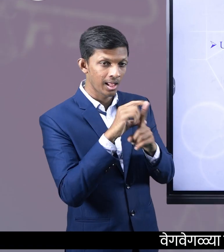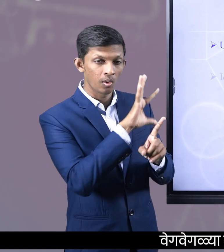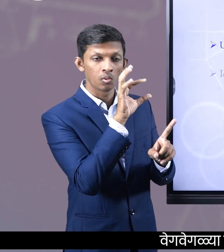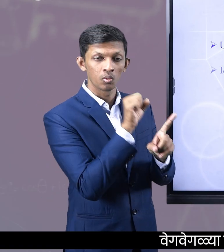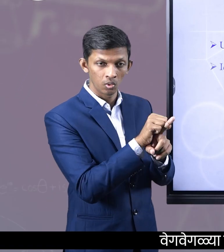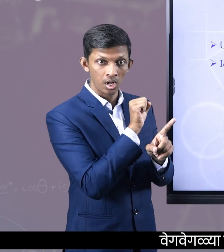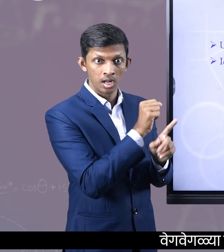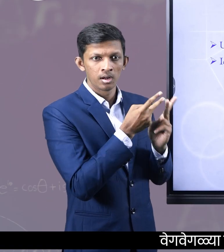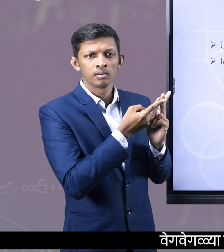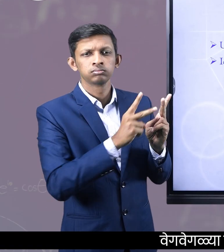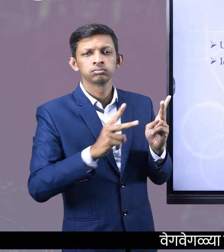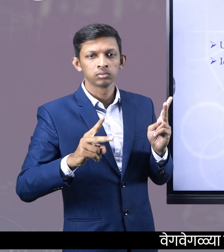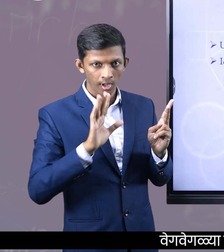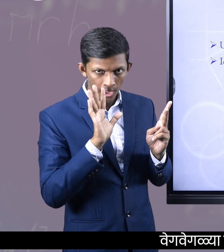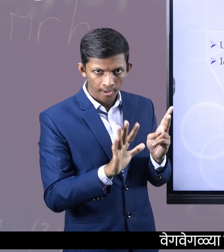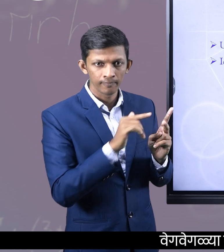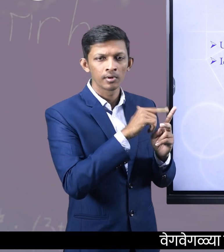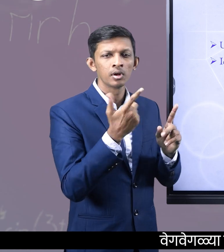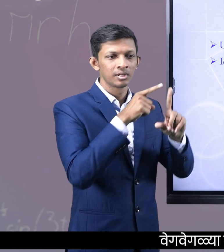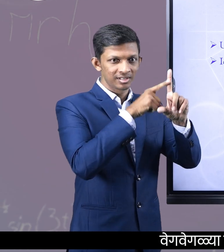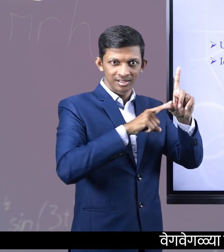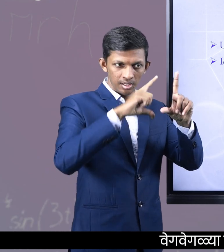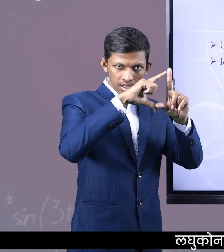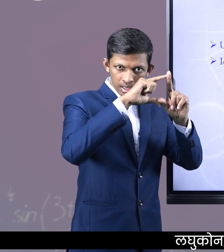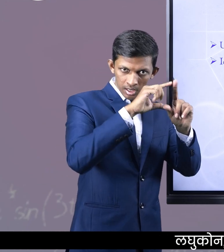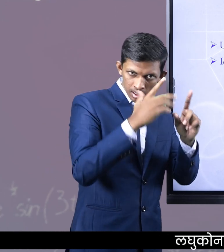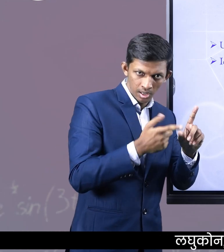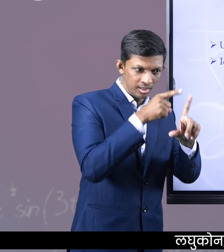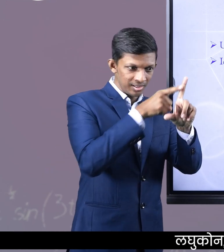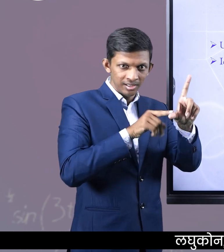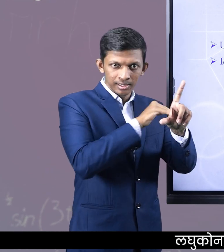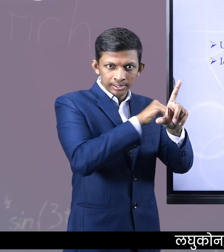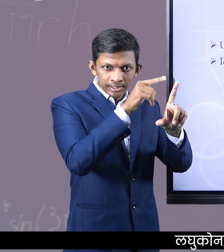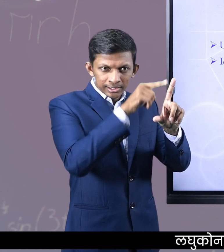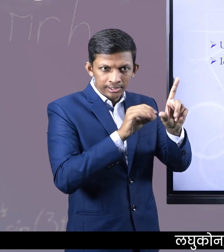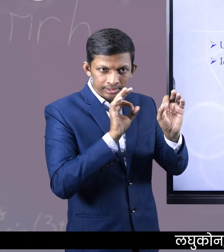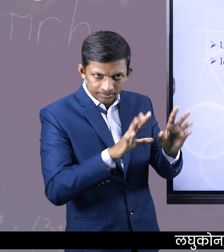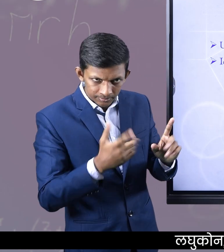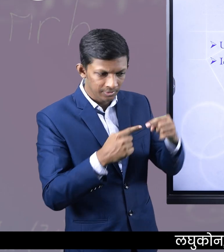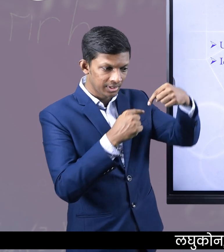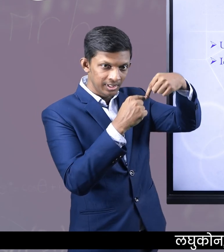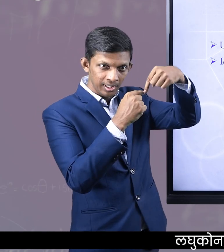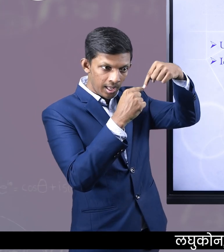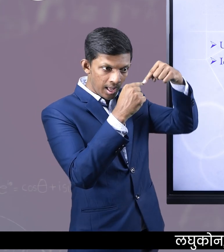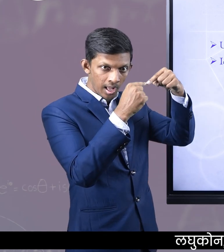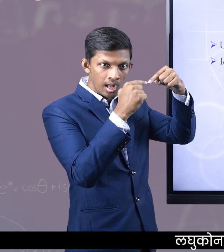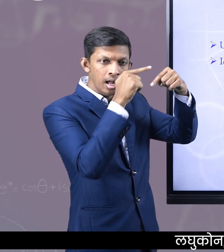वेगवेगळ्या प्रकाराचे कोन सहजपणे ओळखा. लघुकोन, काटकोन आणि विशाल कोन.